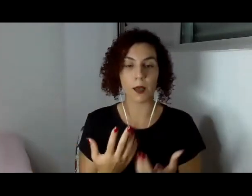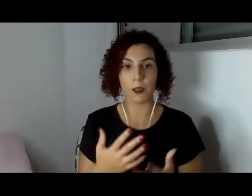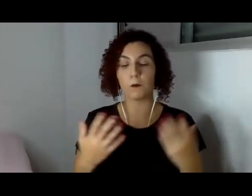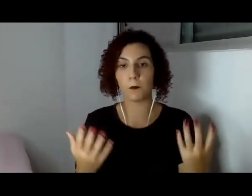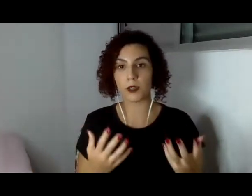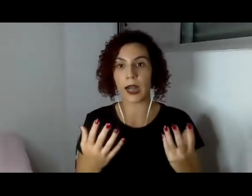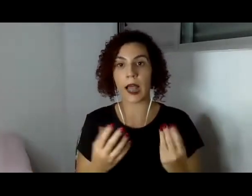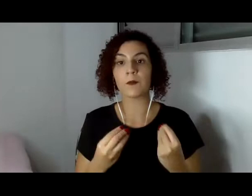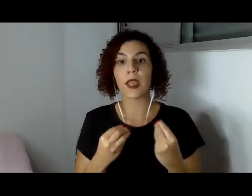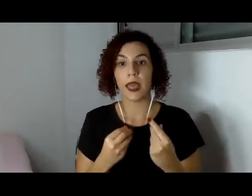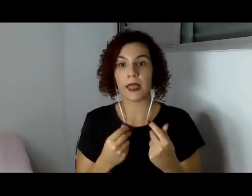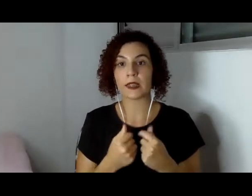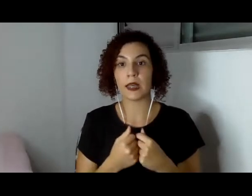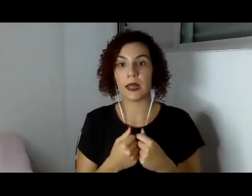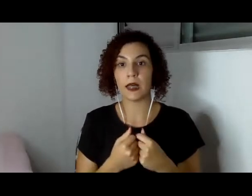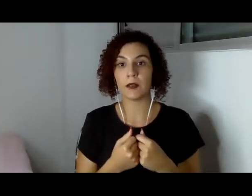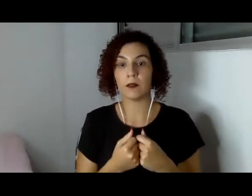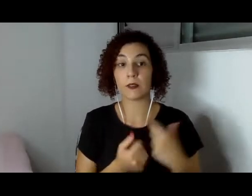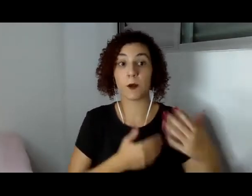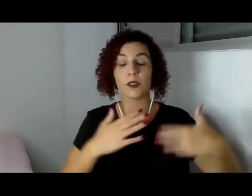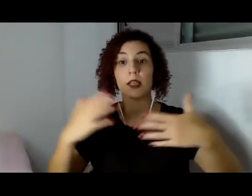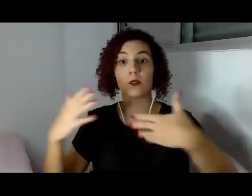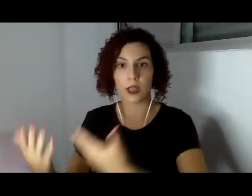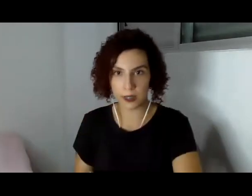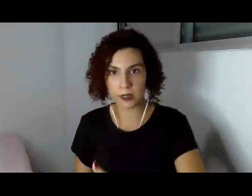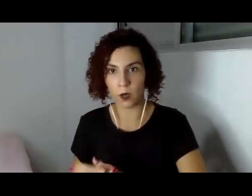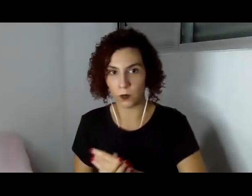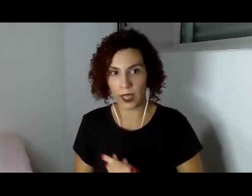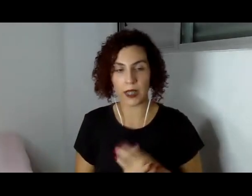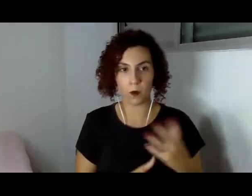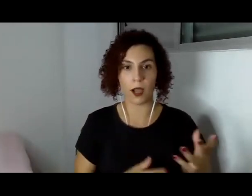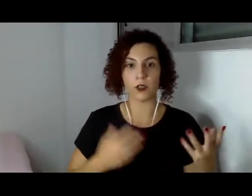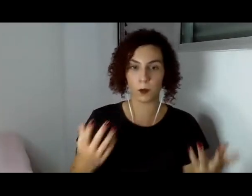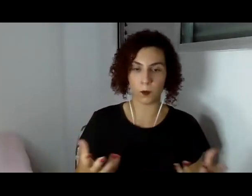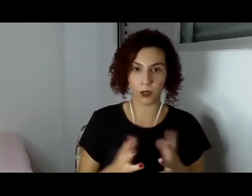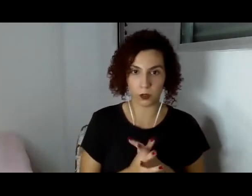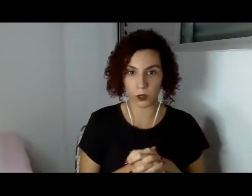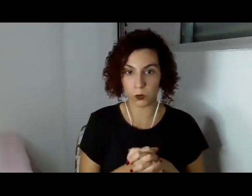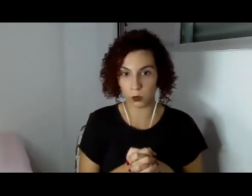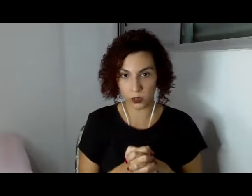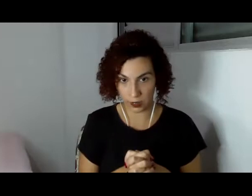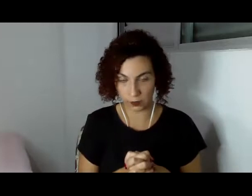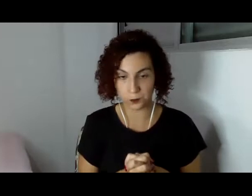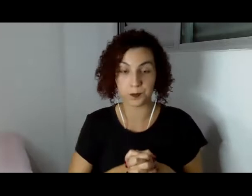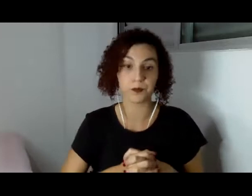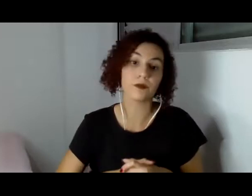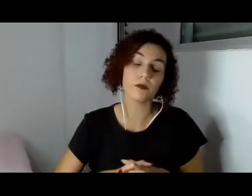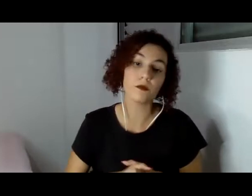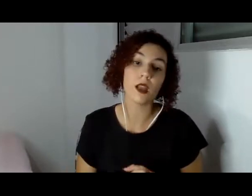é basicamente para mostrar esse processo de aquisição, né, da linguagem para uma pessoa